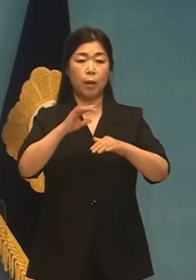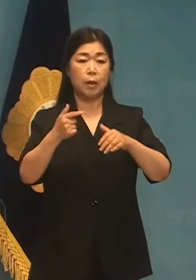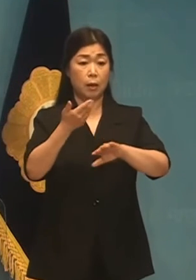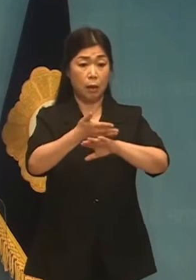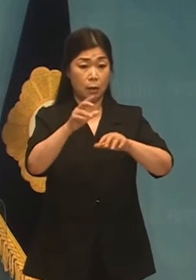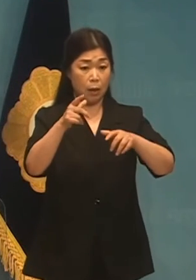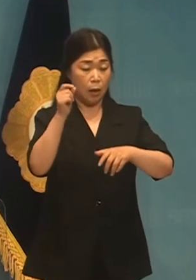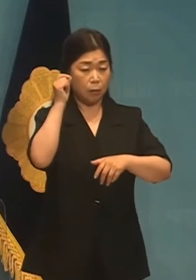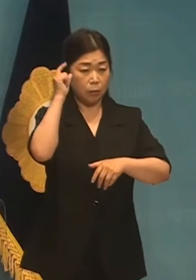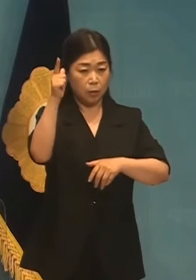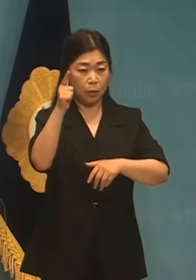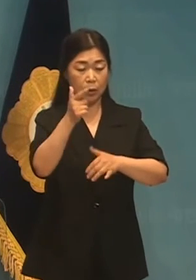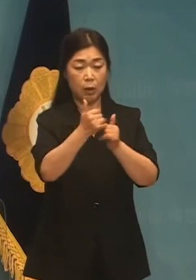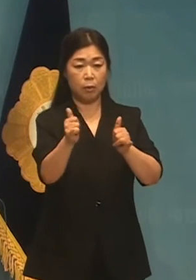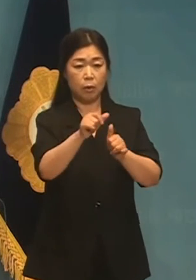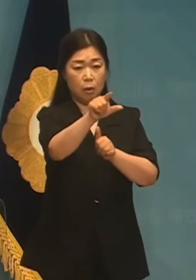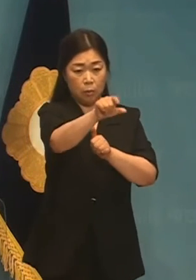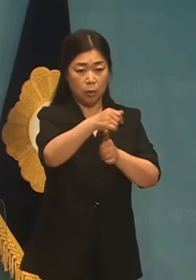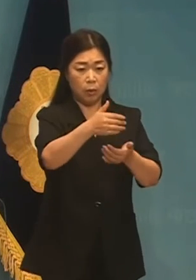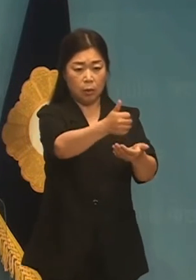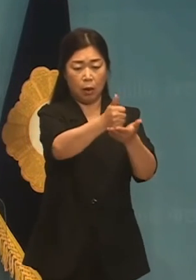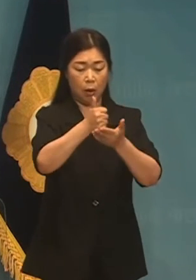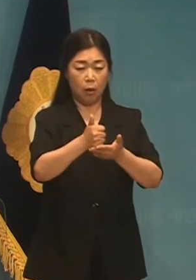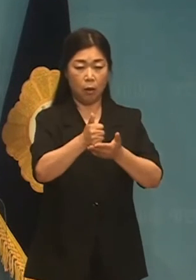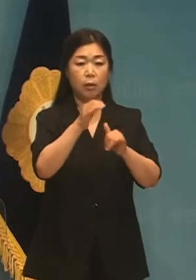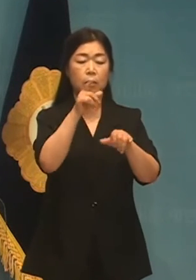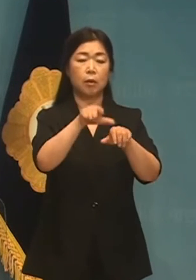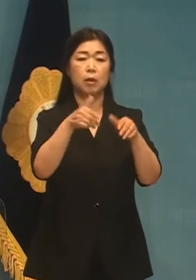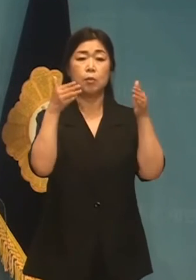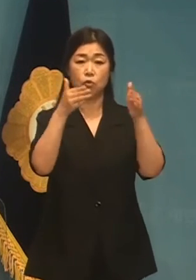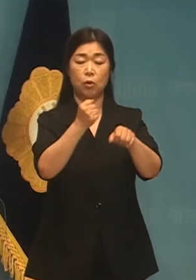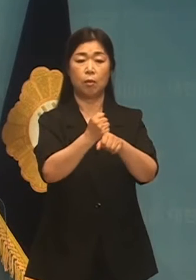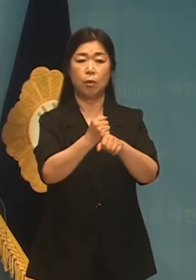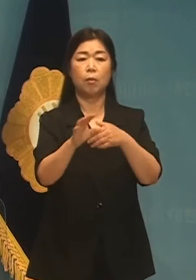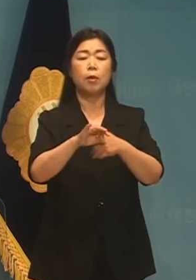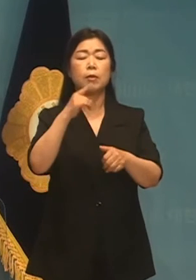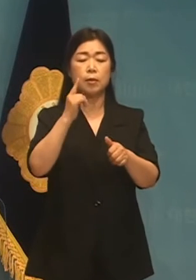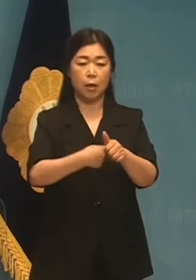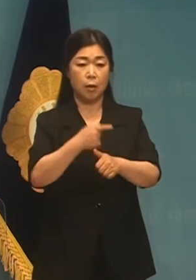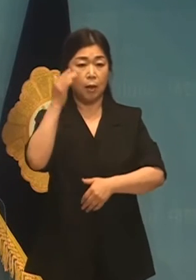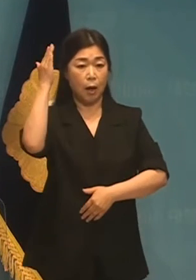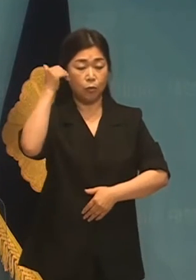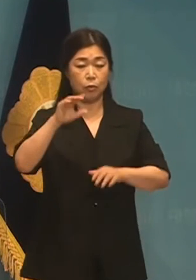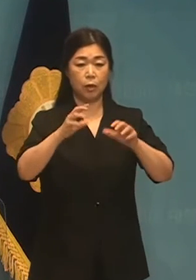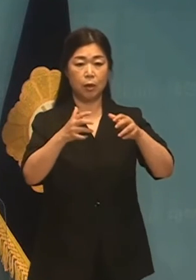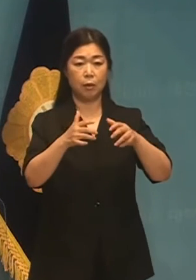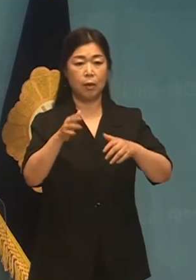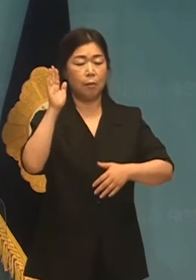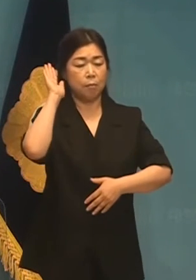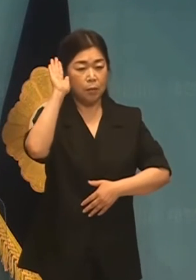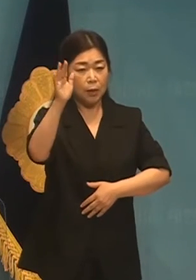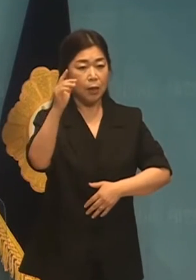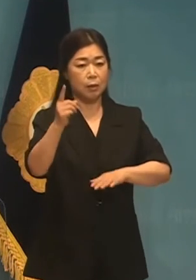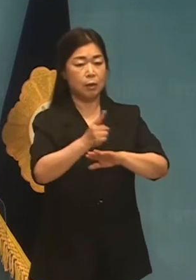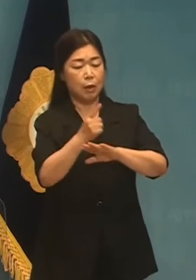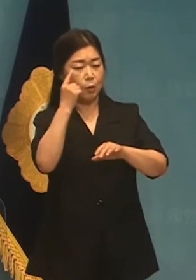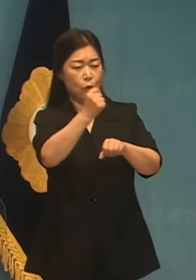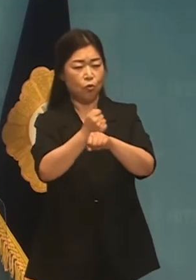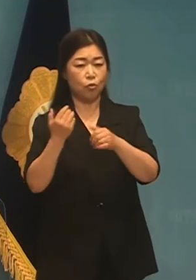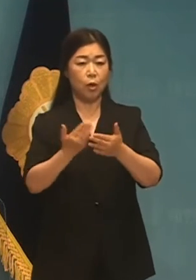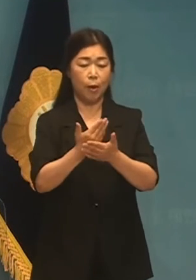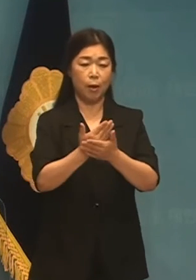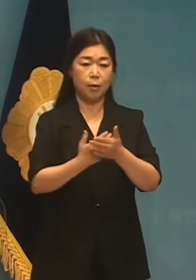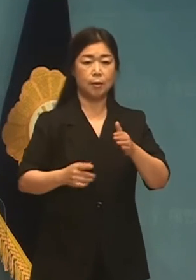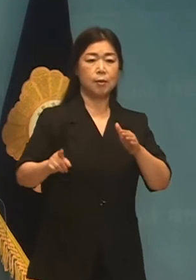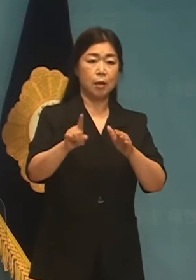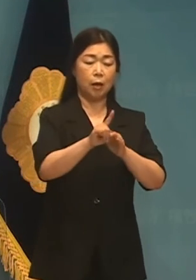전문 인력 확보에 진력을 다하겠습니다. 이로써 대한민국을 미래 디지털 과학기술 연구개발의